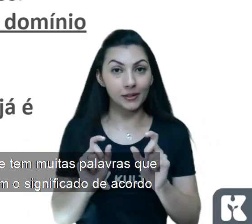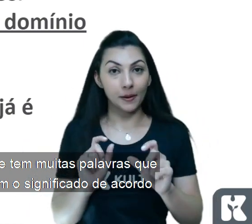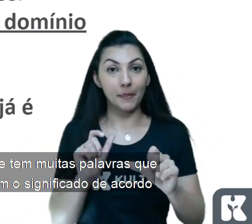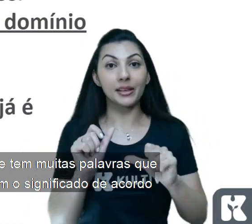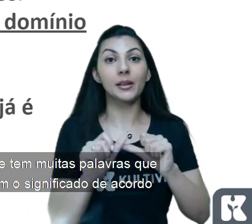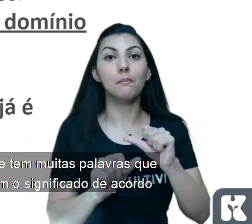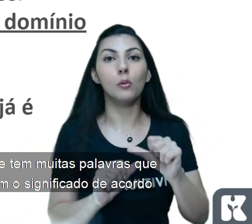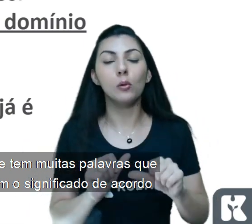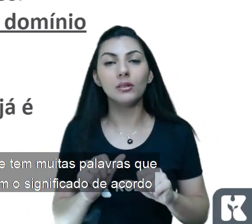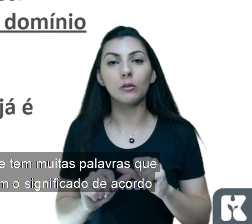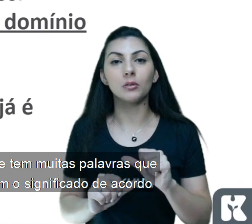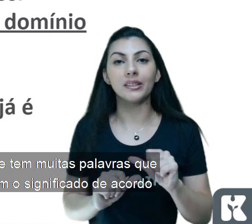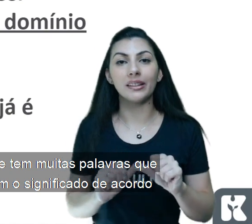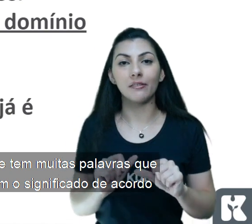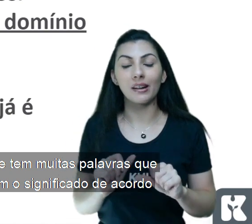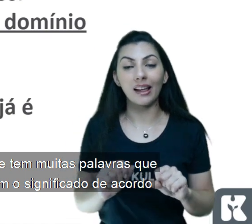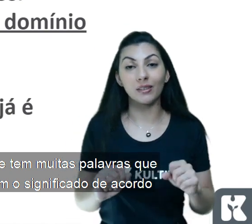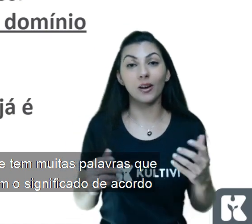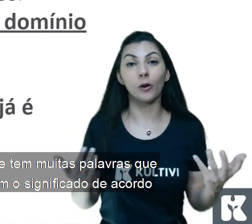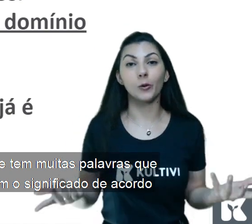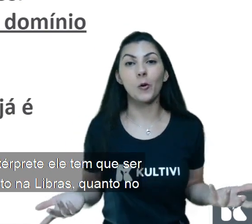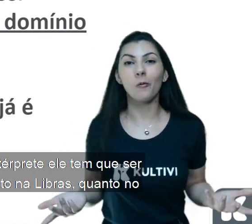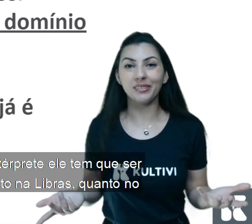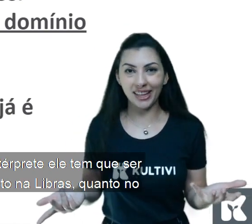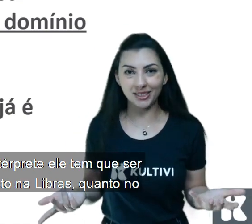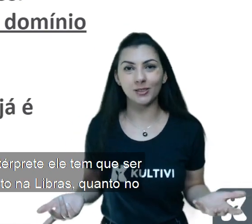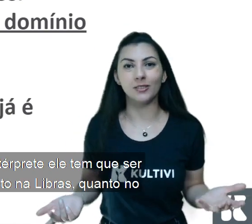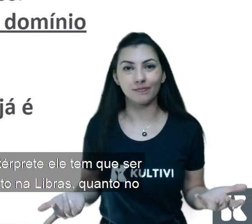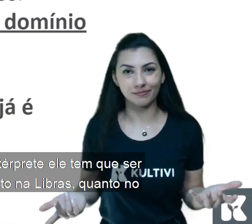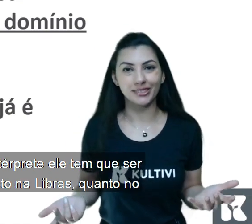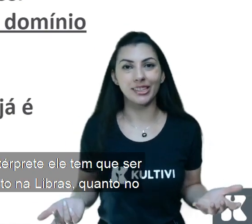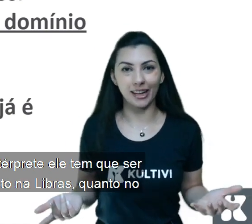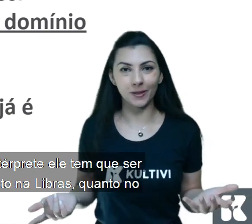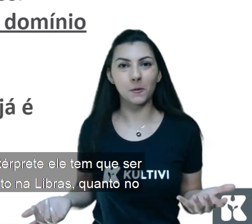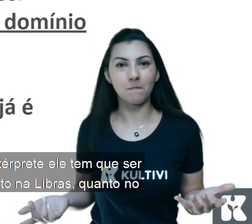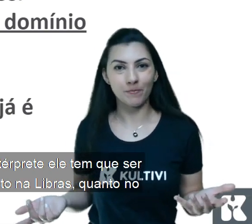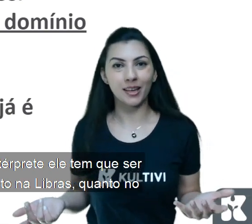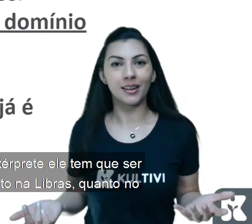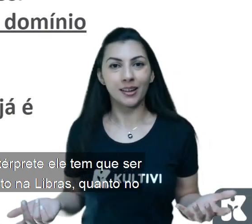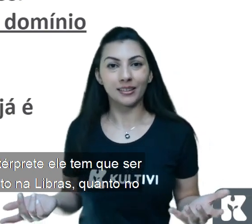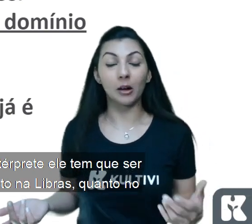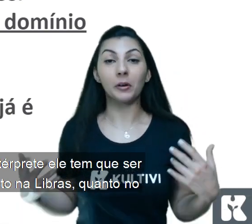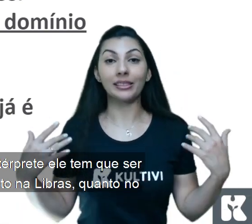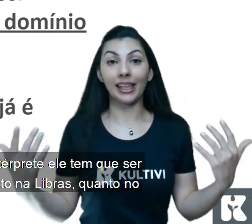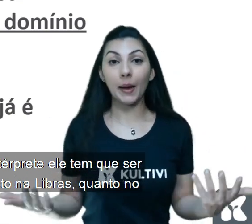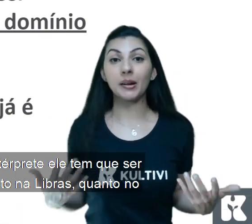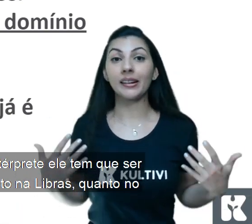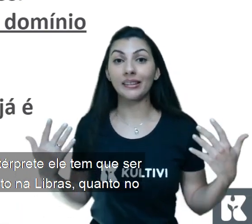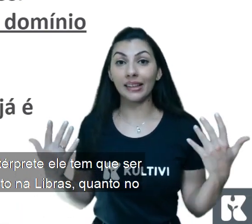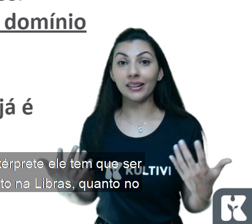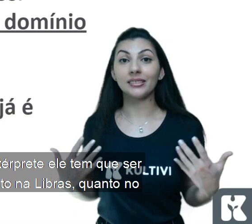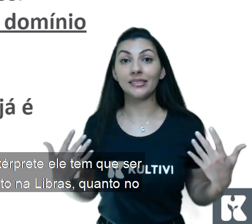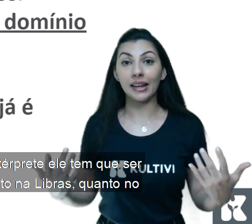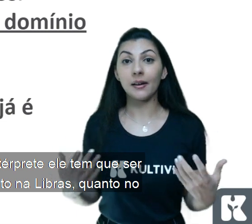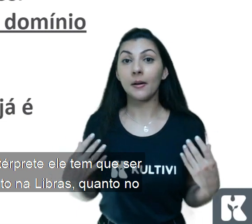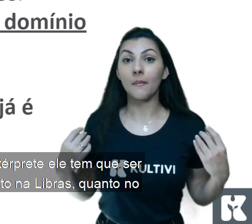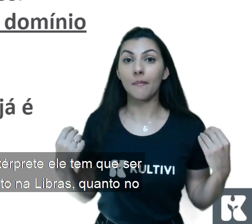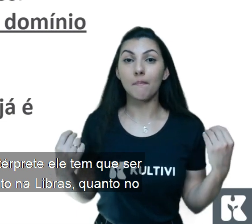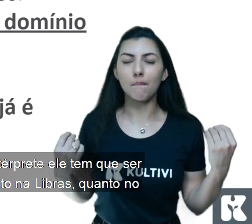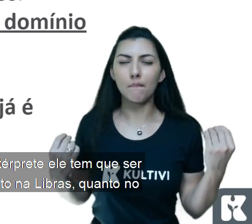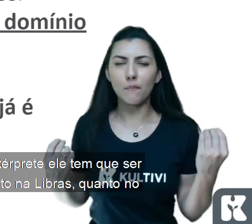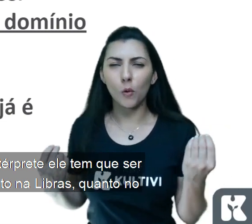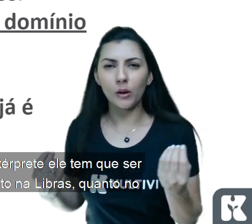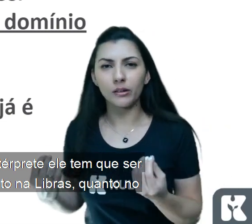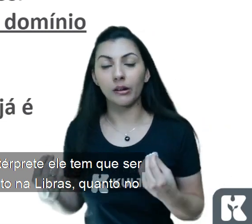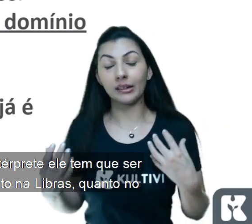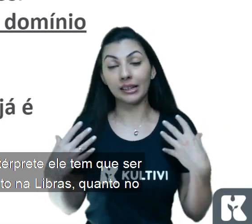iguais, mas que mudam o significado de acordo com o contexto, certo? Então, o intérprete ele tem que ser